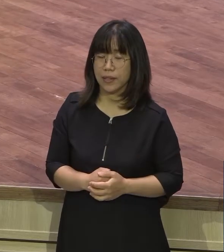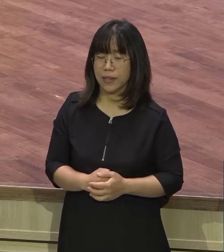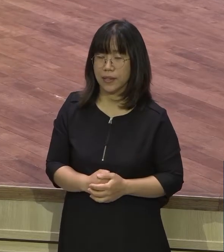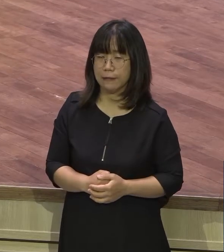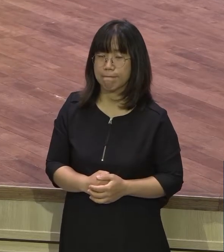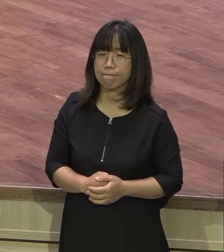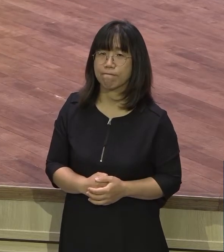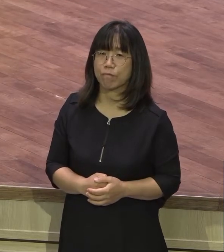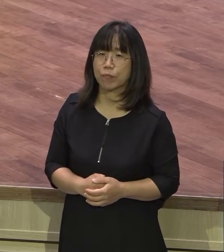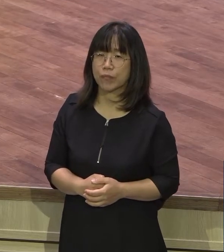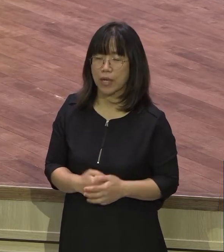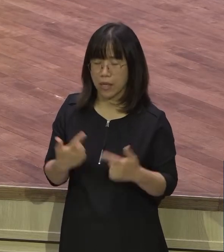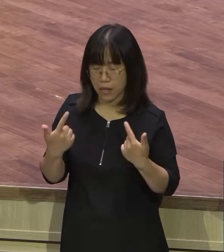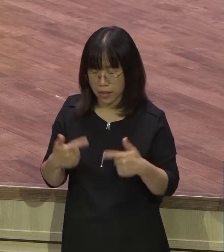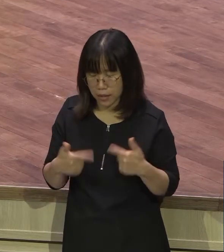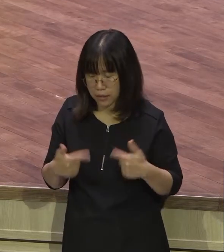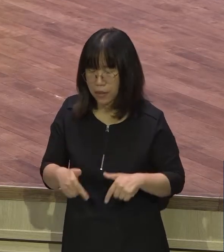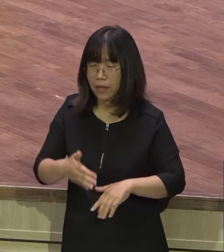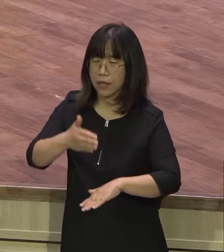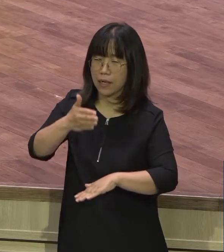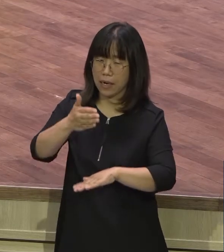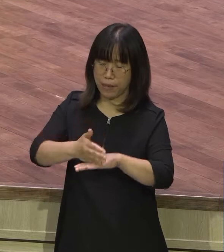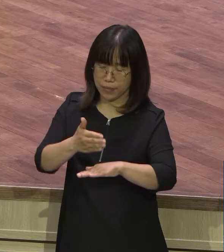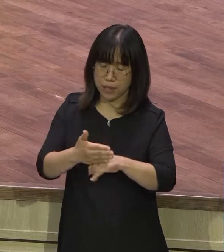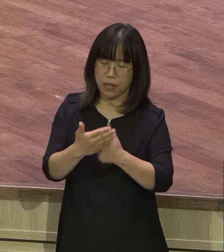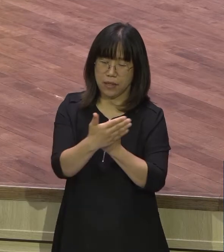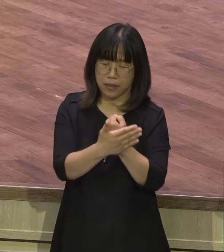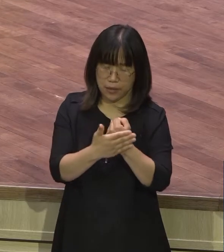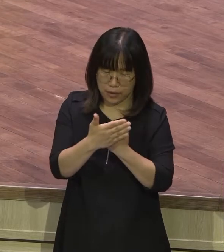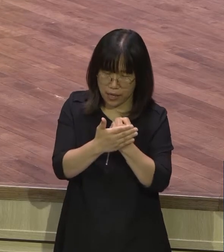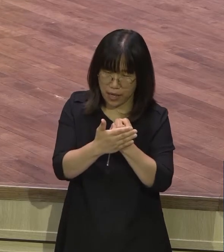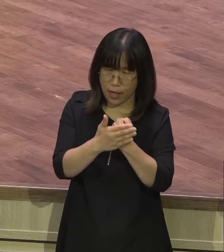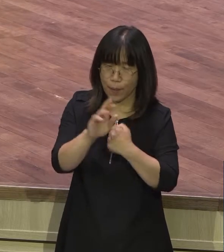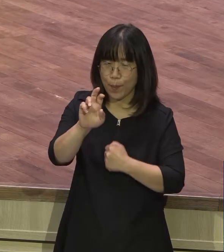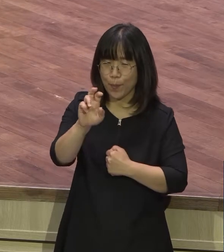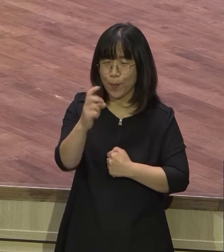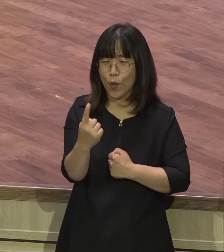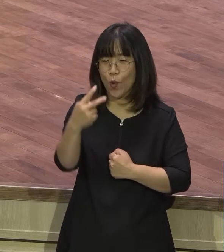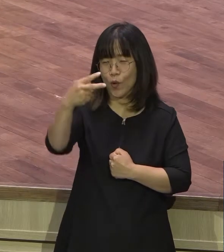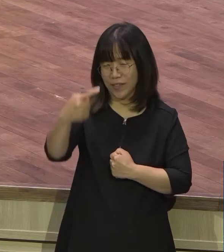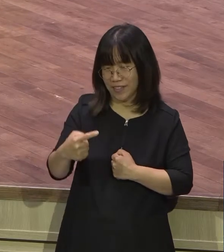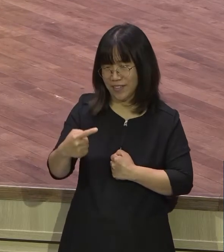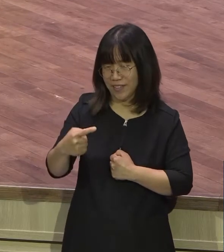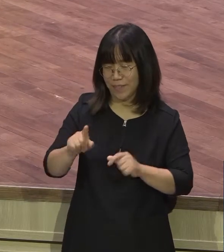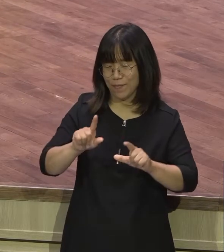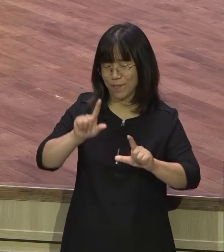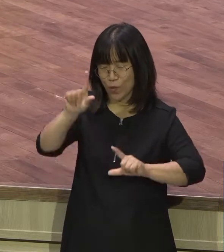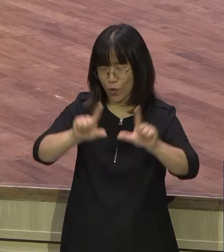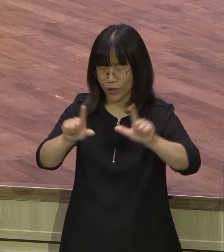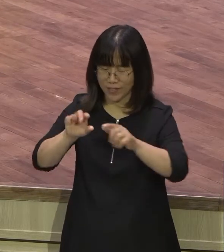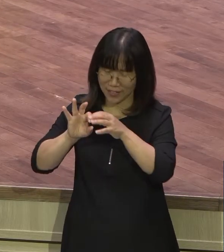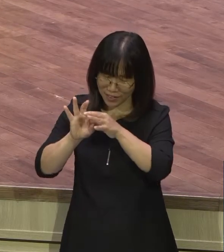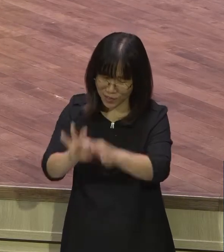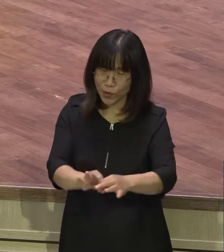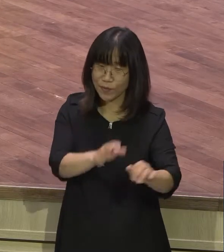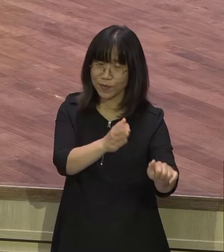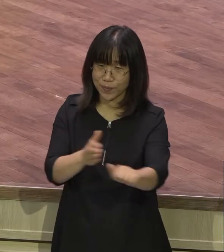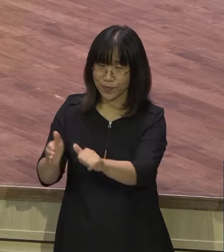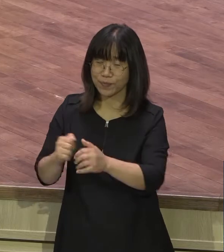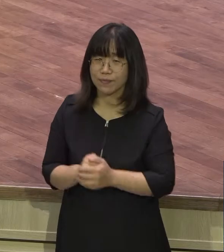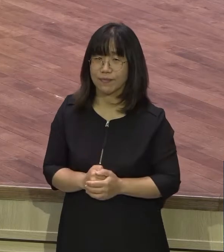바탕으로 감사 은혜 모두로 그렇게 지속되시길 바랍니다 여기에서 더